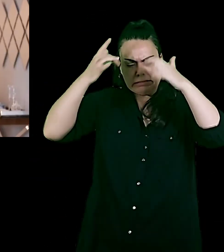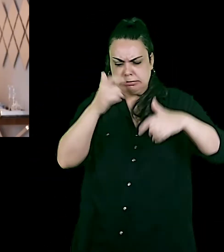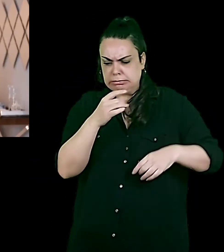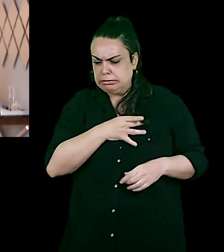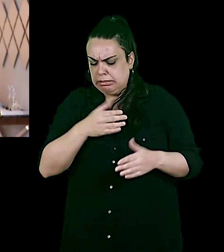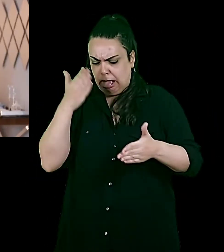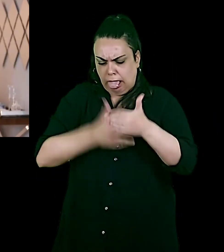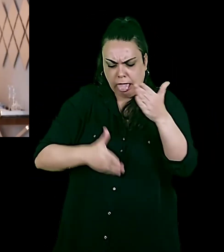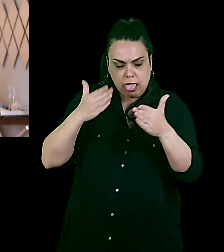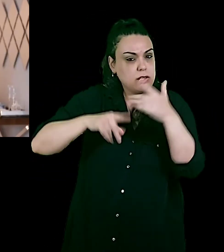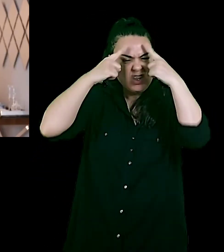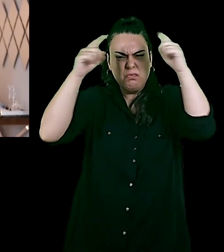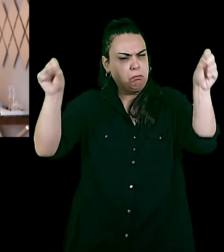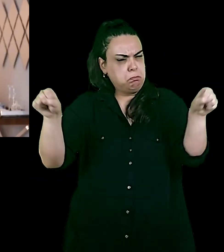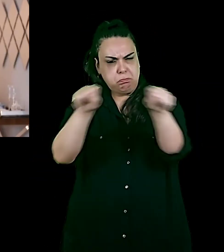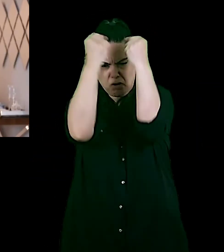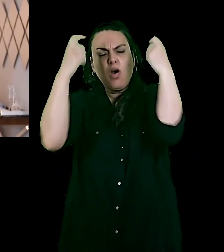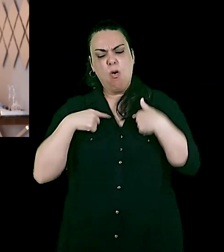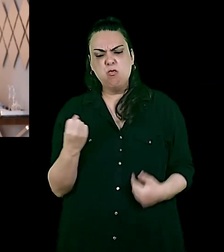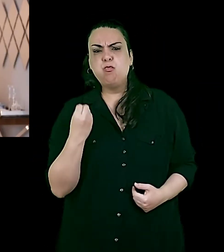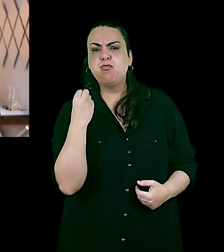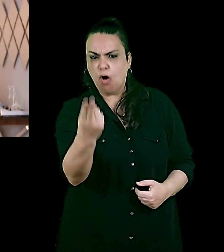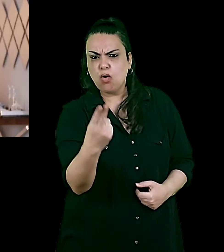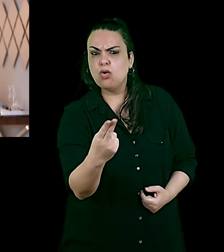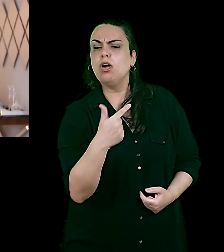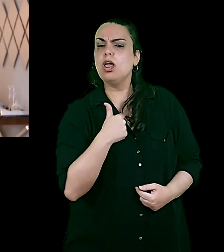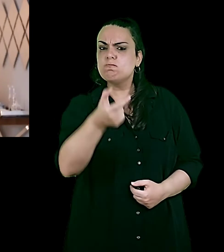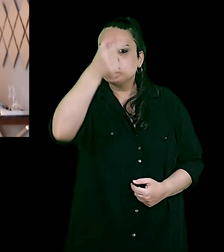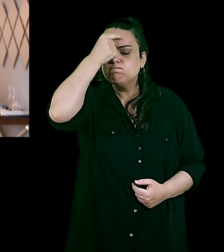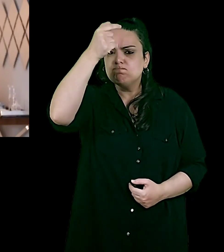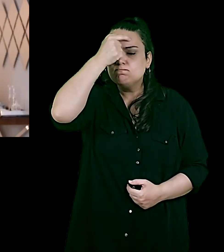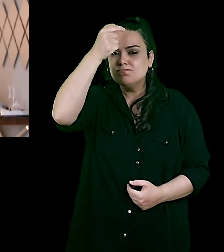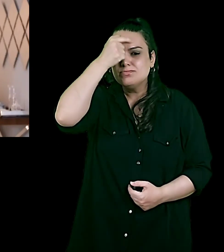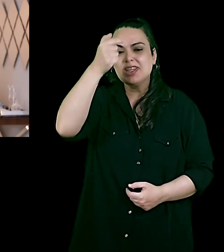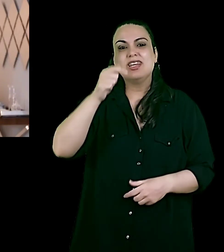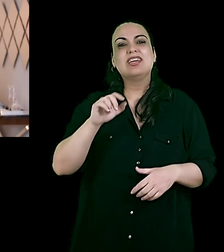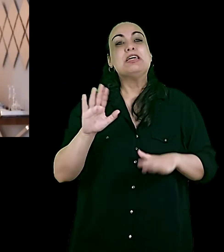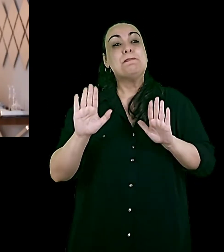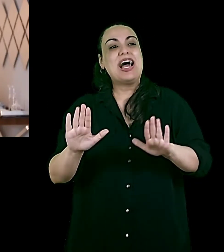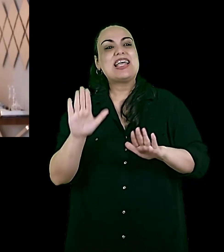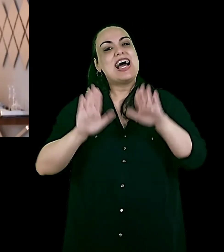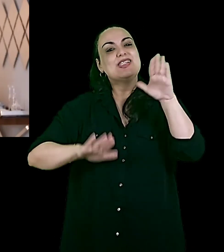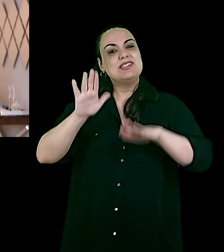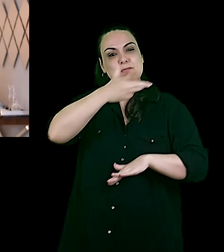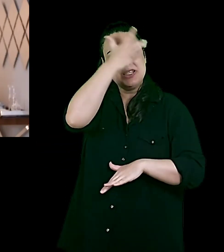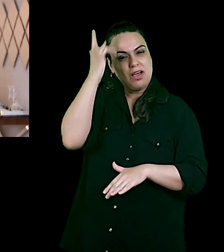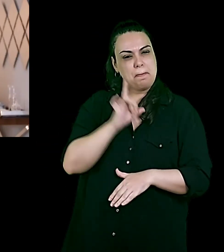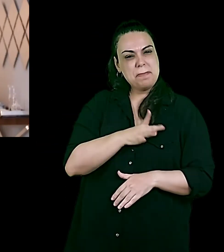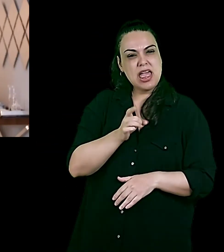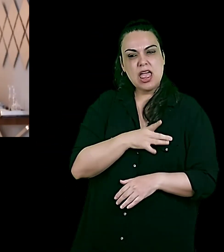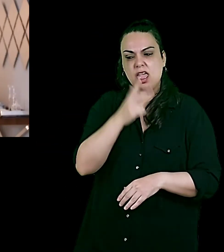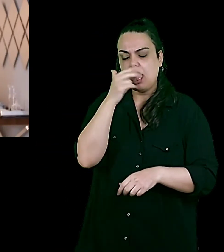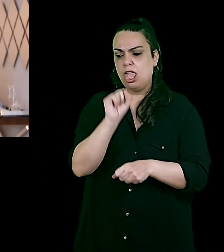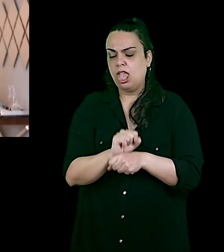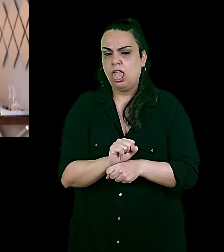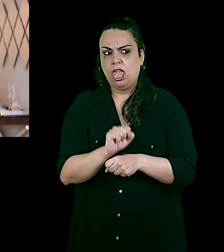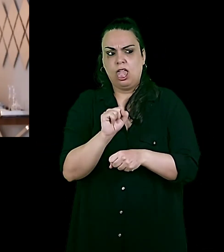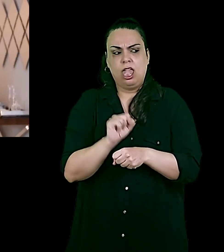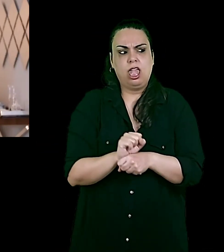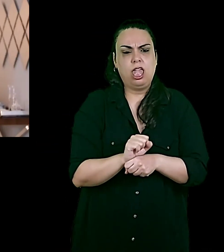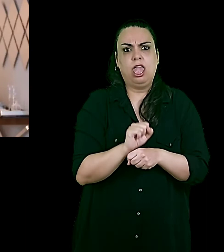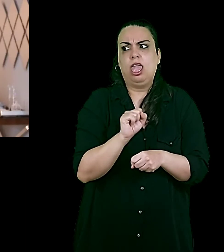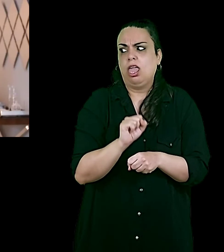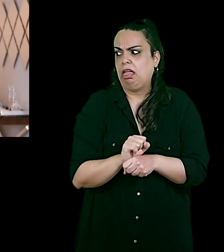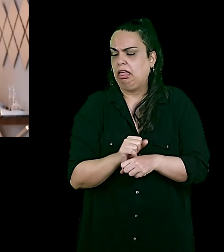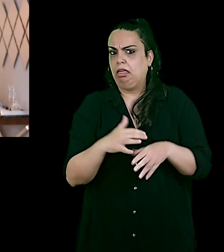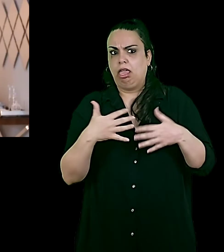eu vou romper, eu tenho consciência do que eu quero viver. Mas você esbarra no medo. Por quê? O medo, ele